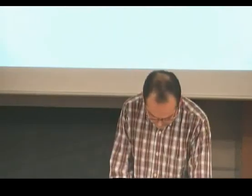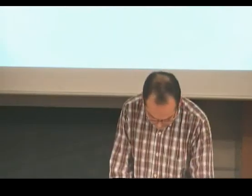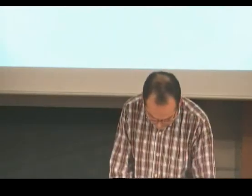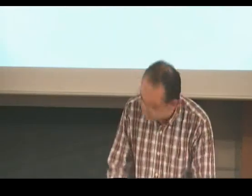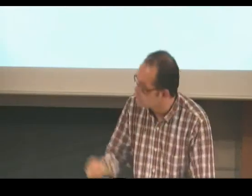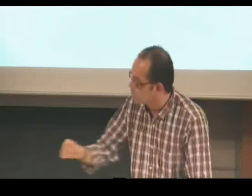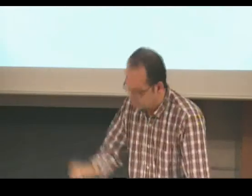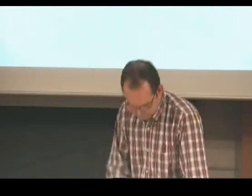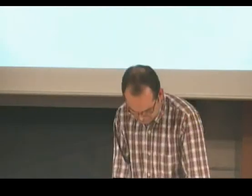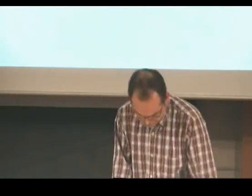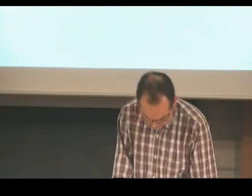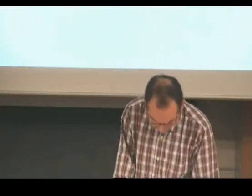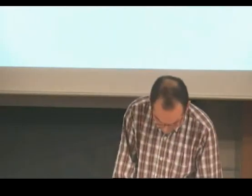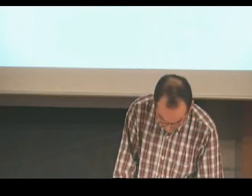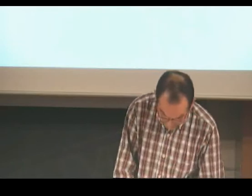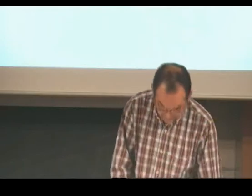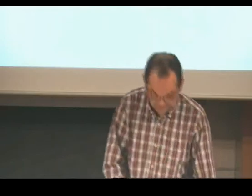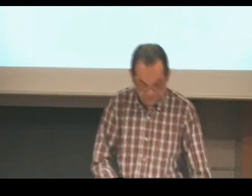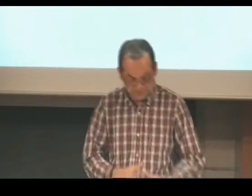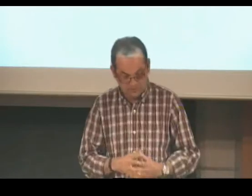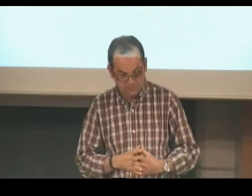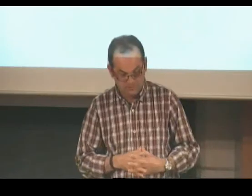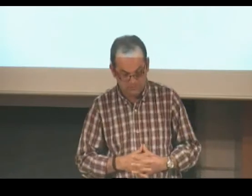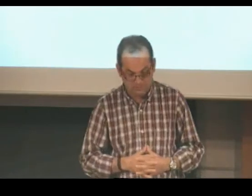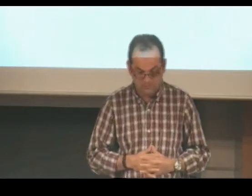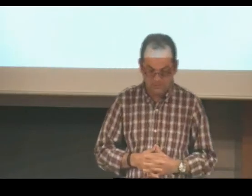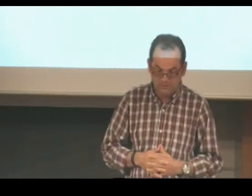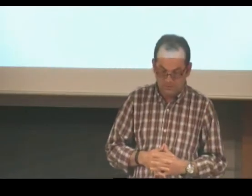llengua oral escrita.